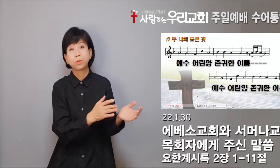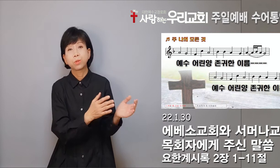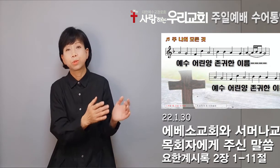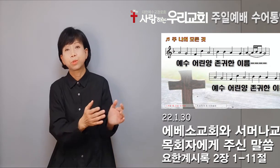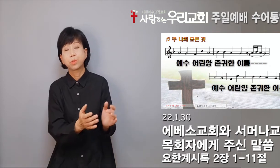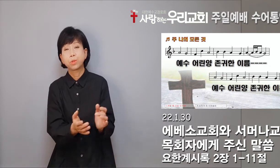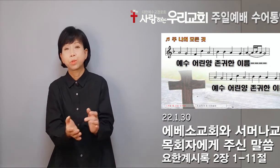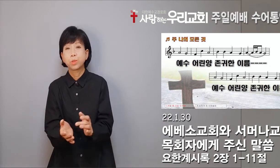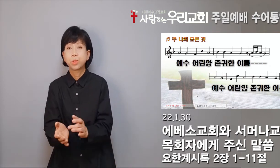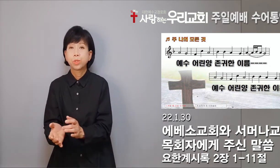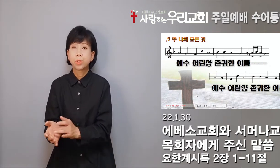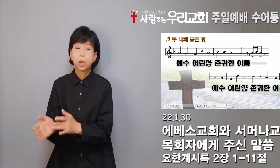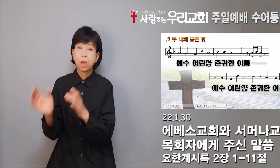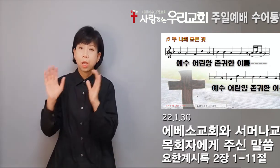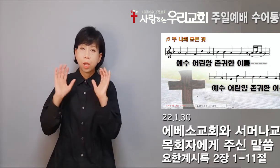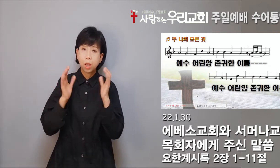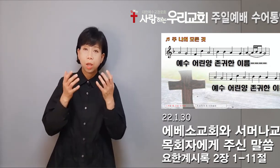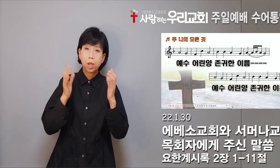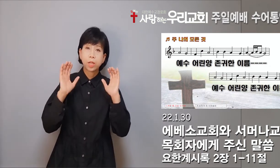예수